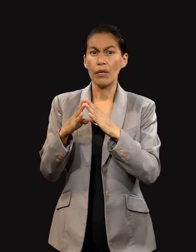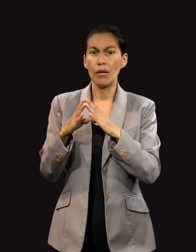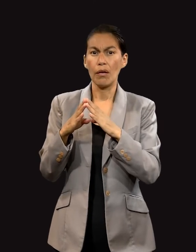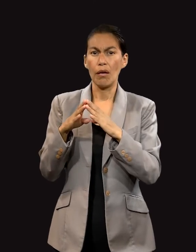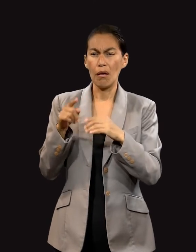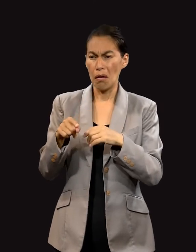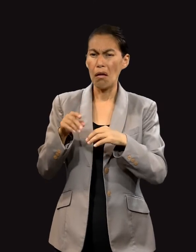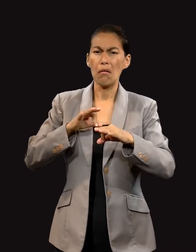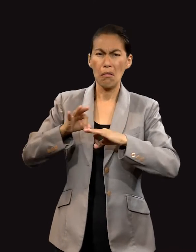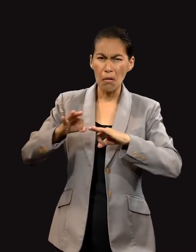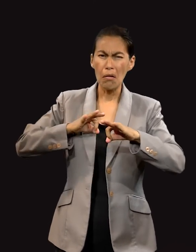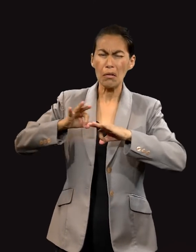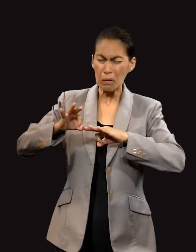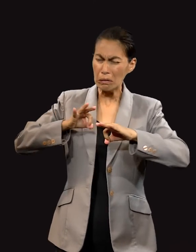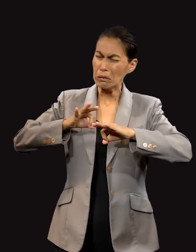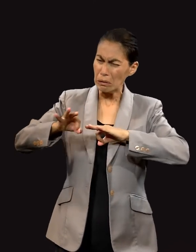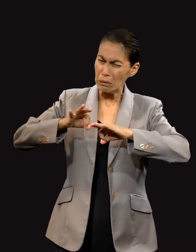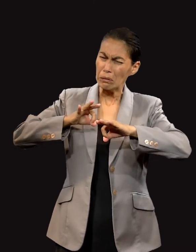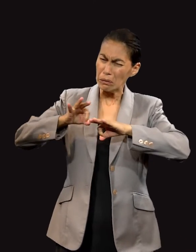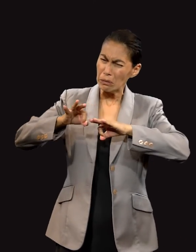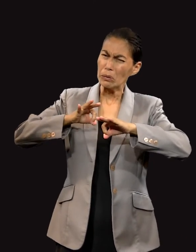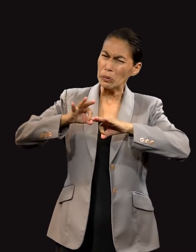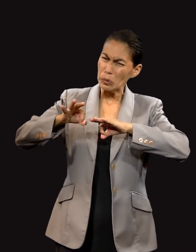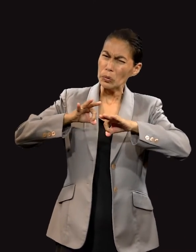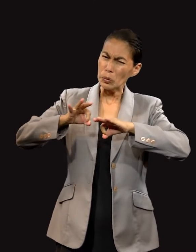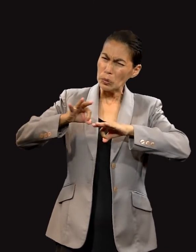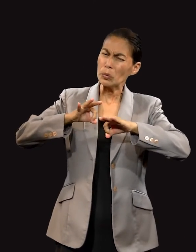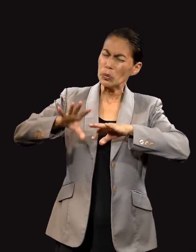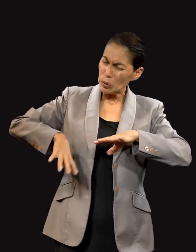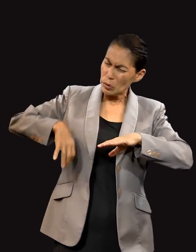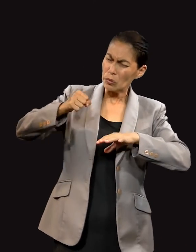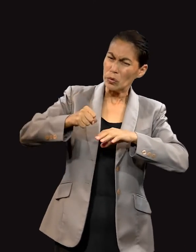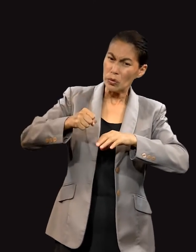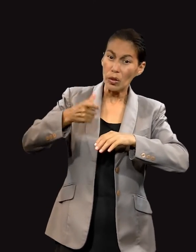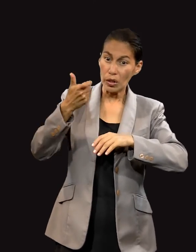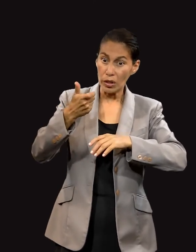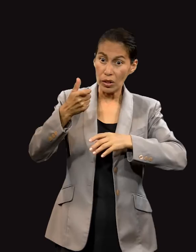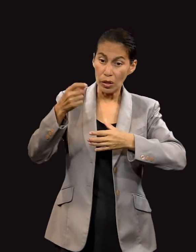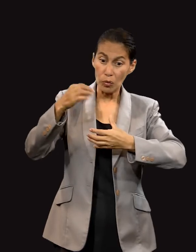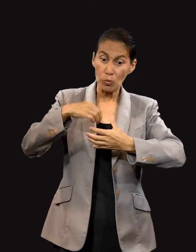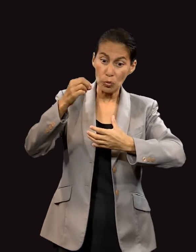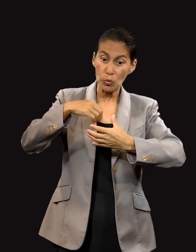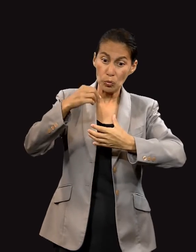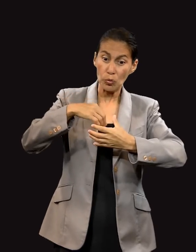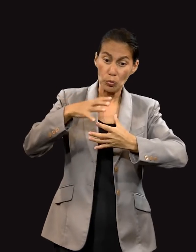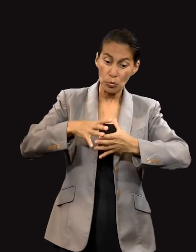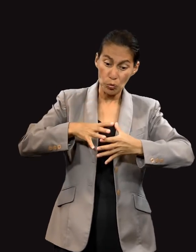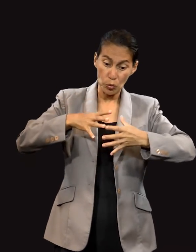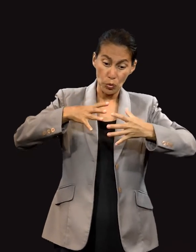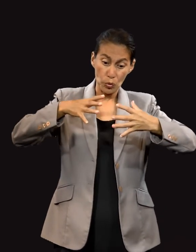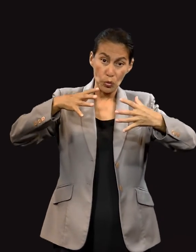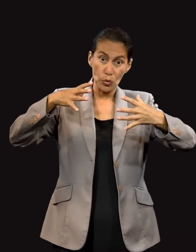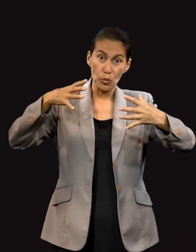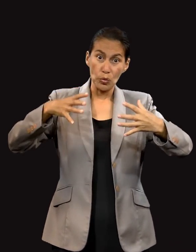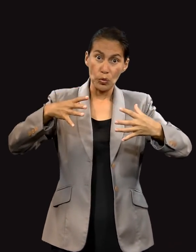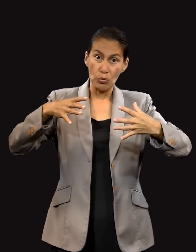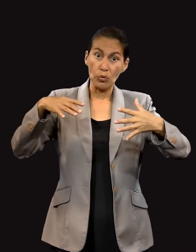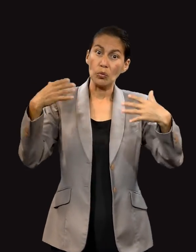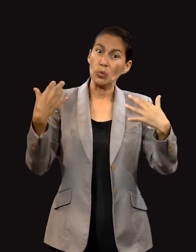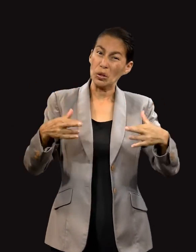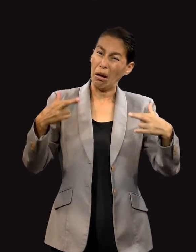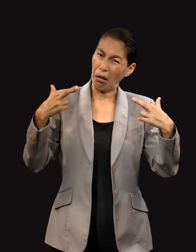casa y ella se puso a trabajar, trabajó tanto, tanto, hizo mucho dinero. Y a veces el dinero nos